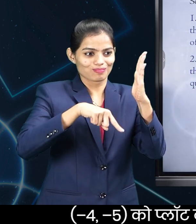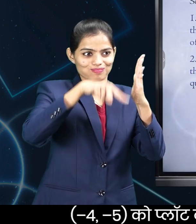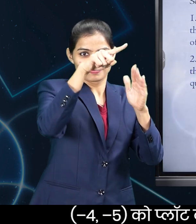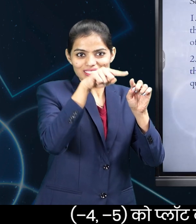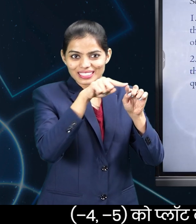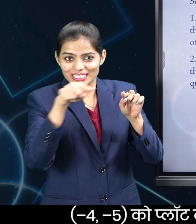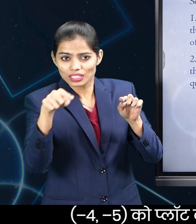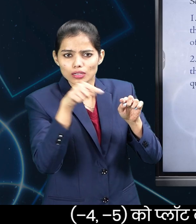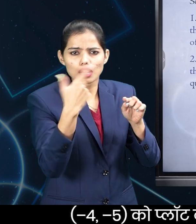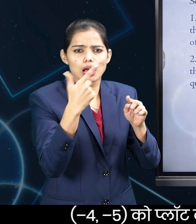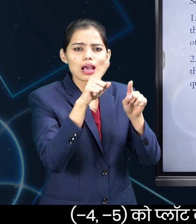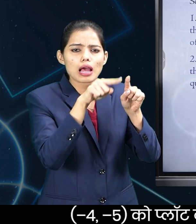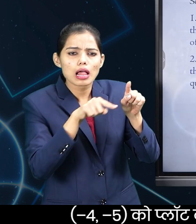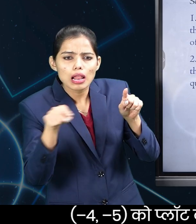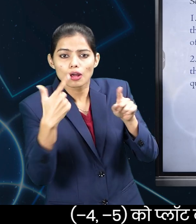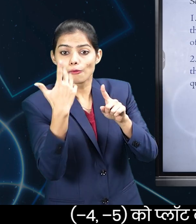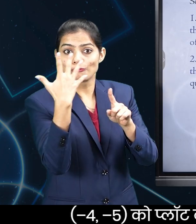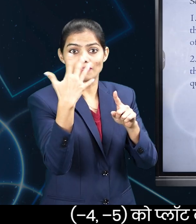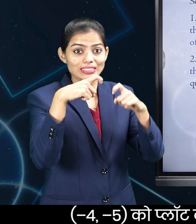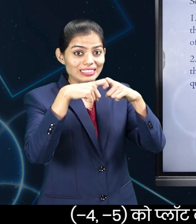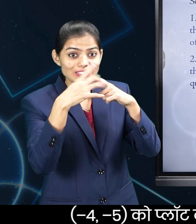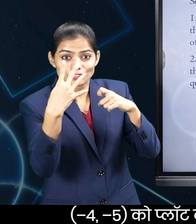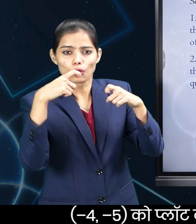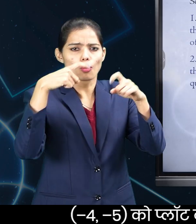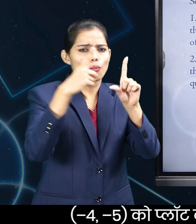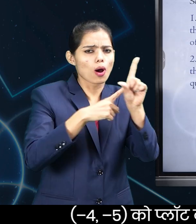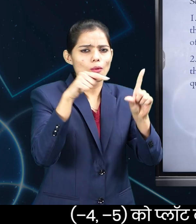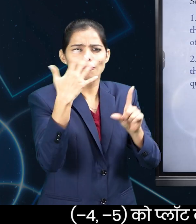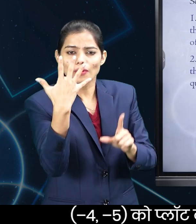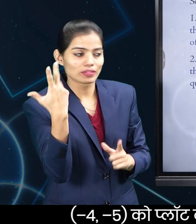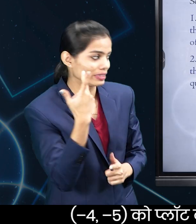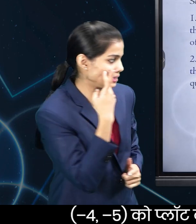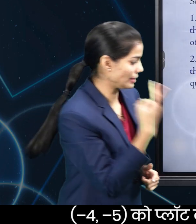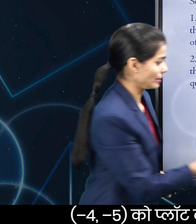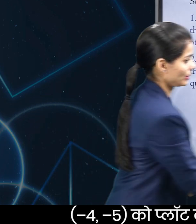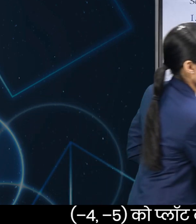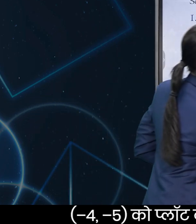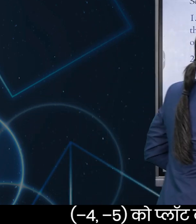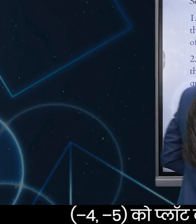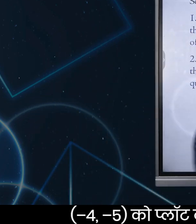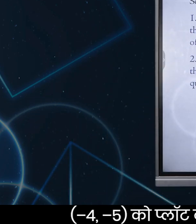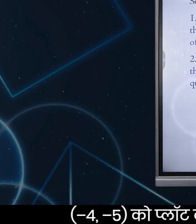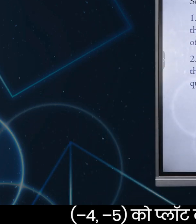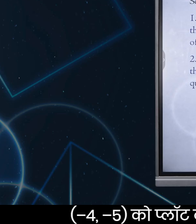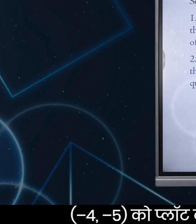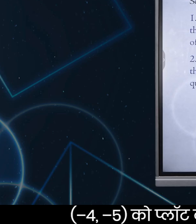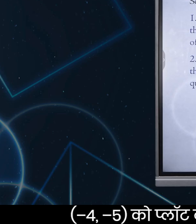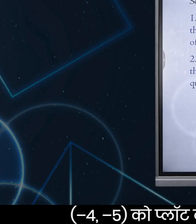-4,-5 को प्लॉट करने के लिए x = -4 पर एक ऊर्ध्वाधर